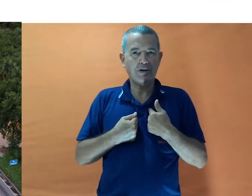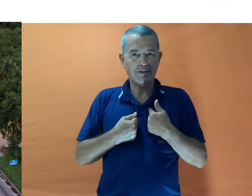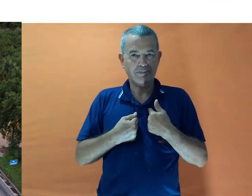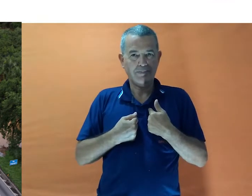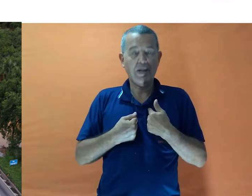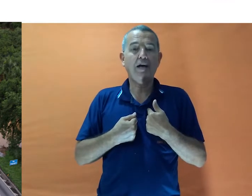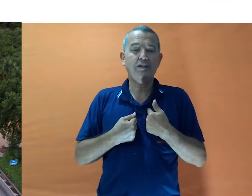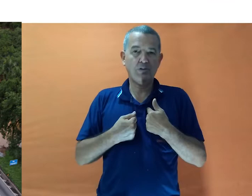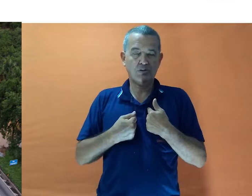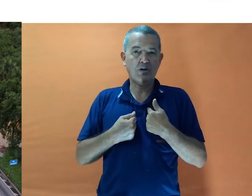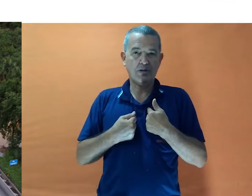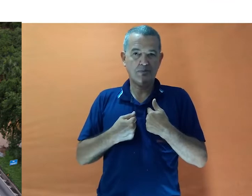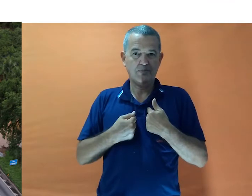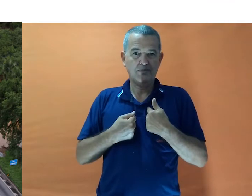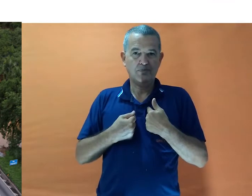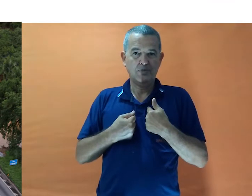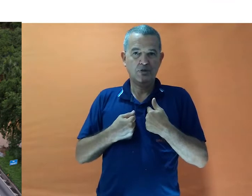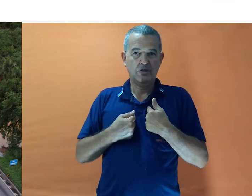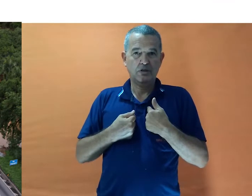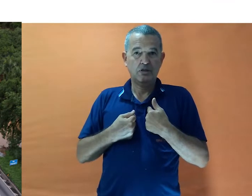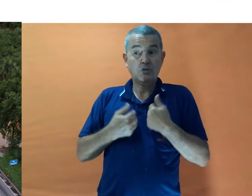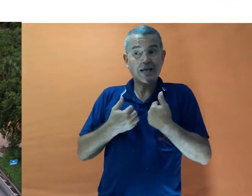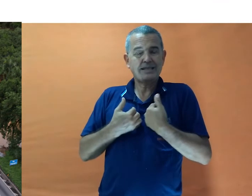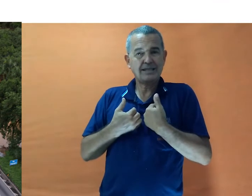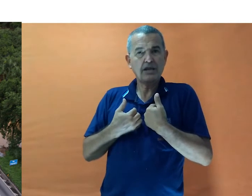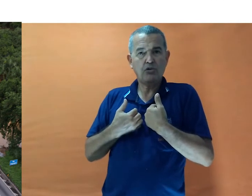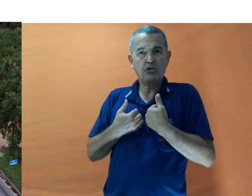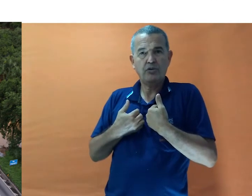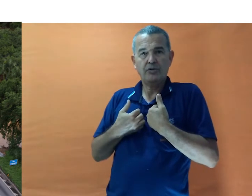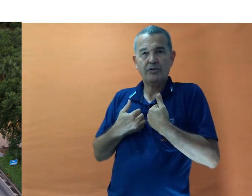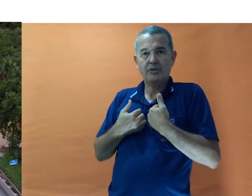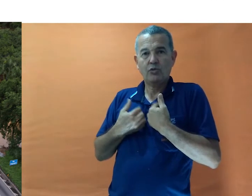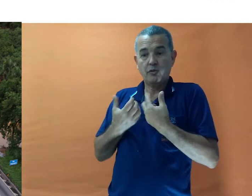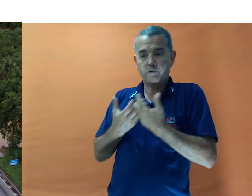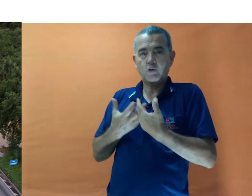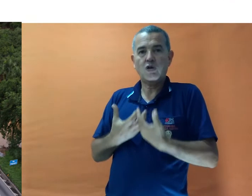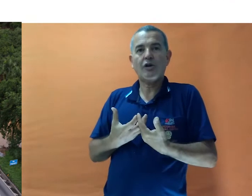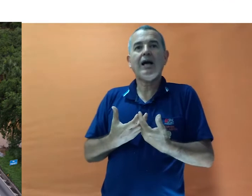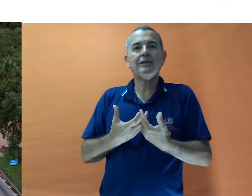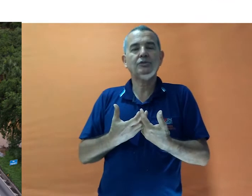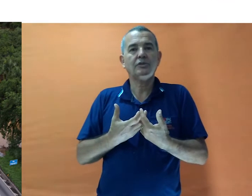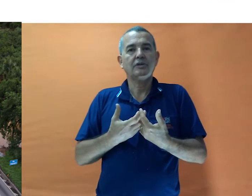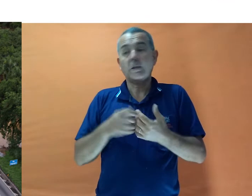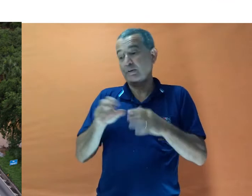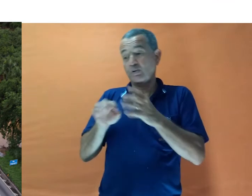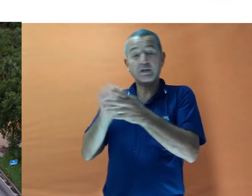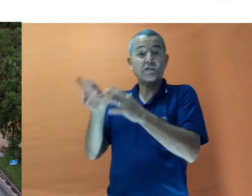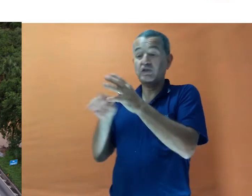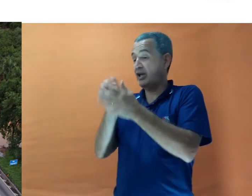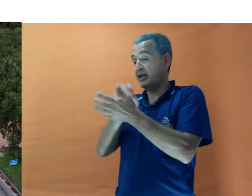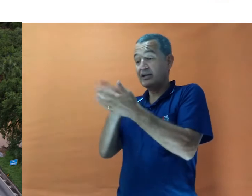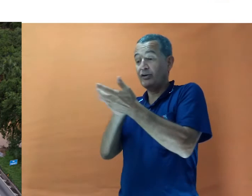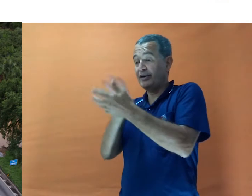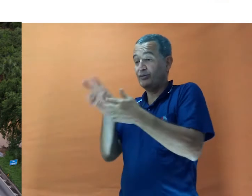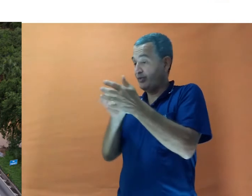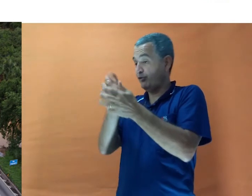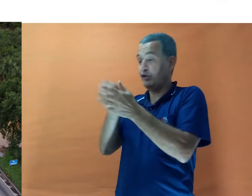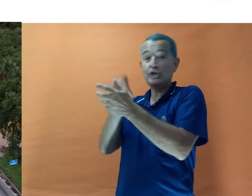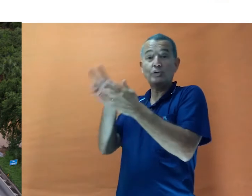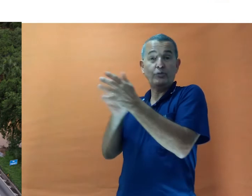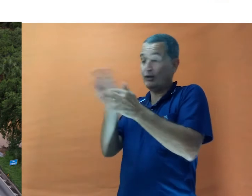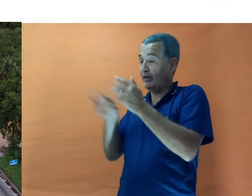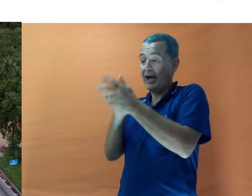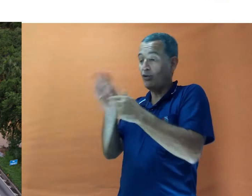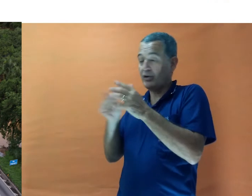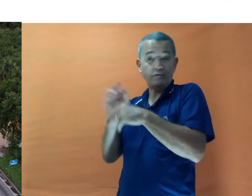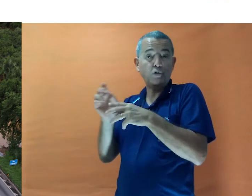história, narrando a história. Então, na 5, como foi colocado, que a pessoa estava distraída, olhando pelo vídeo,